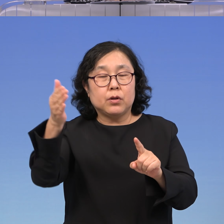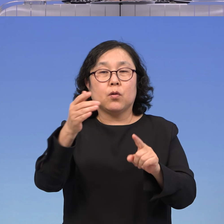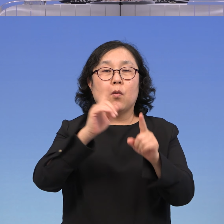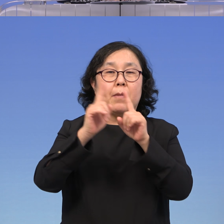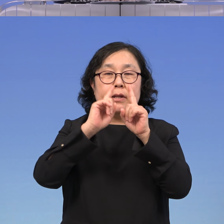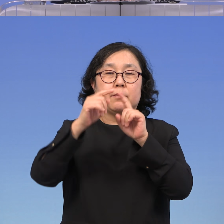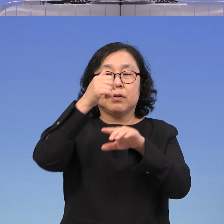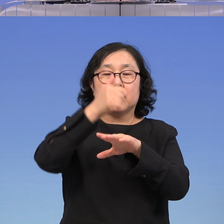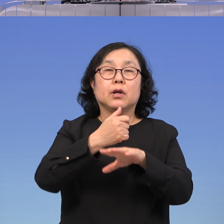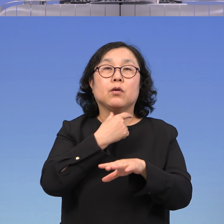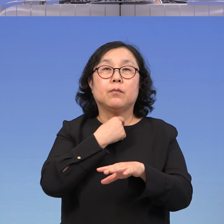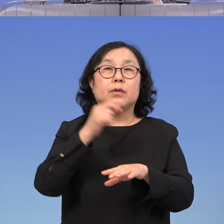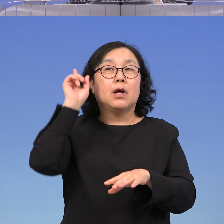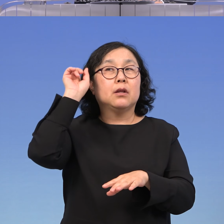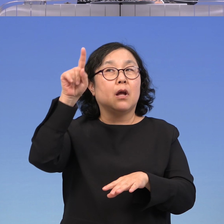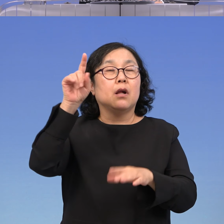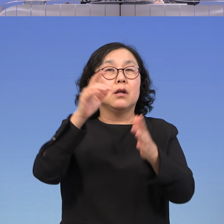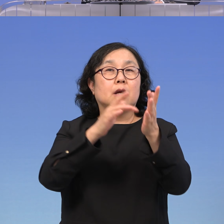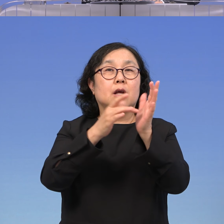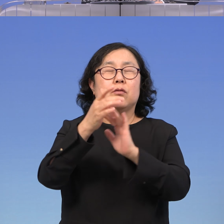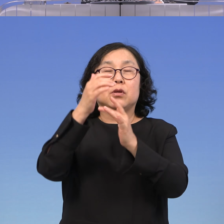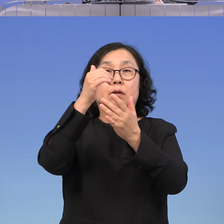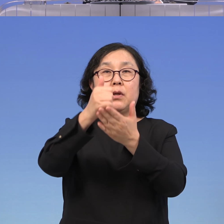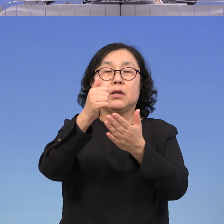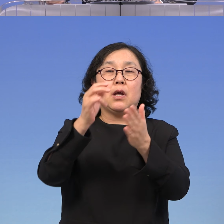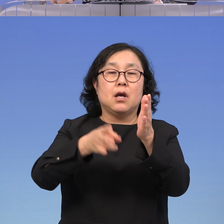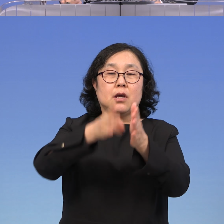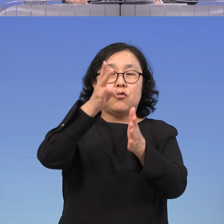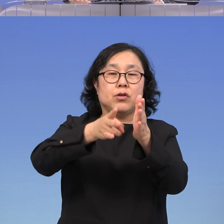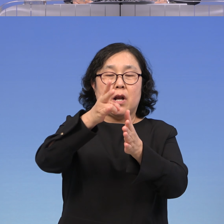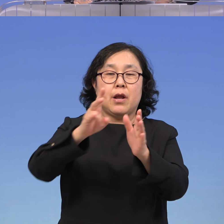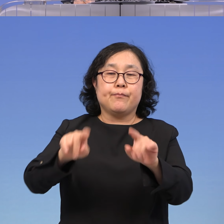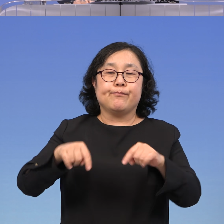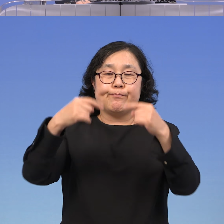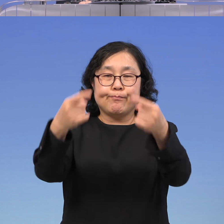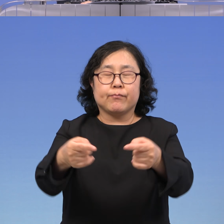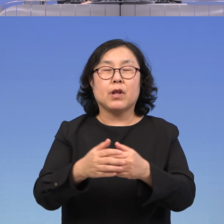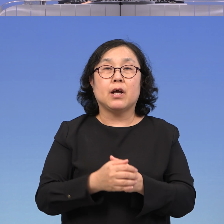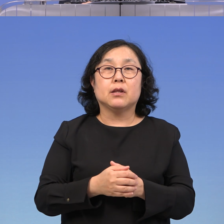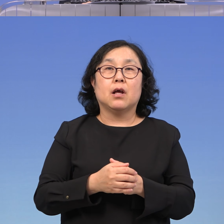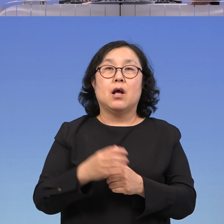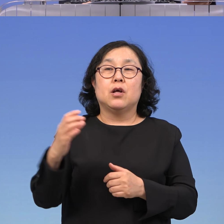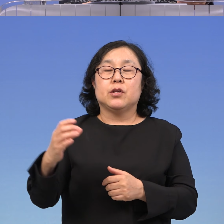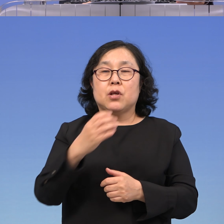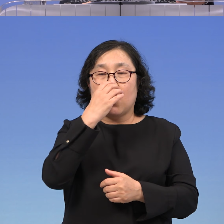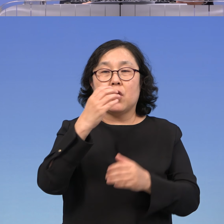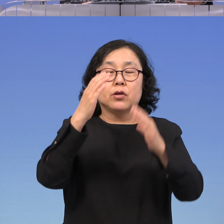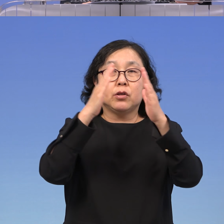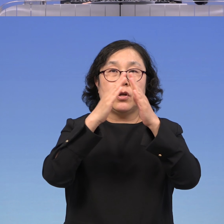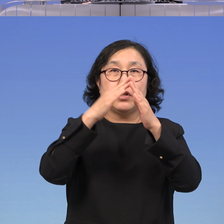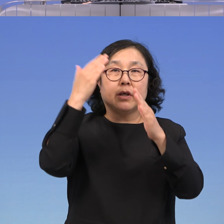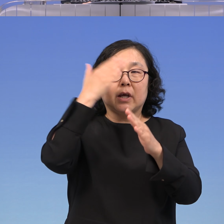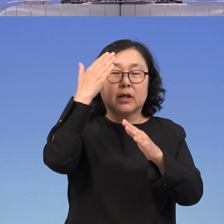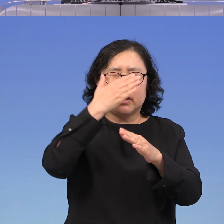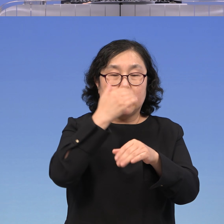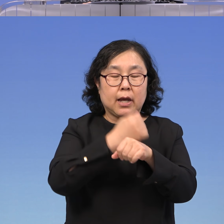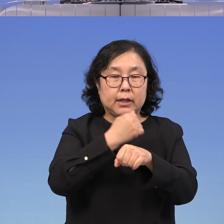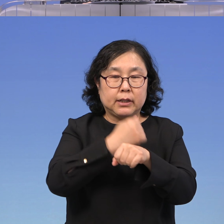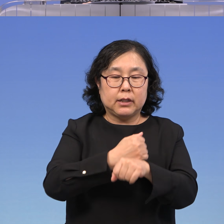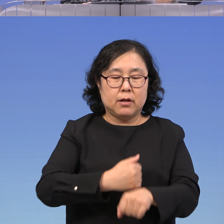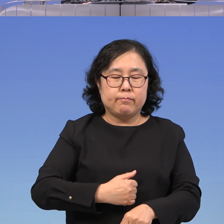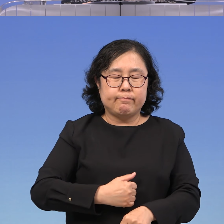말씀을 마치려고 합니다 매일 예수님이 예루살렘이 입상 하셔서 성전을 청결하게 하시는 날인데 예수님이